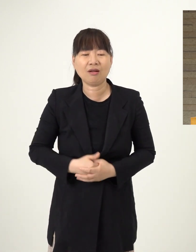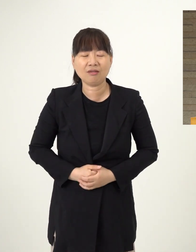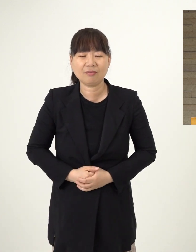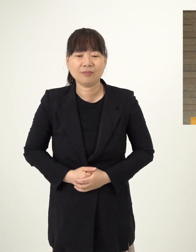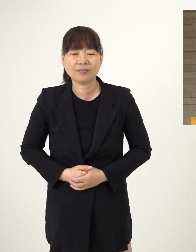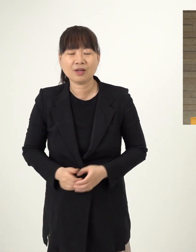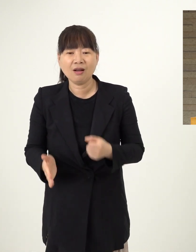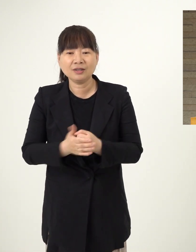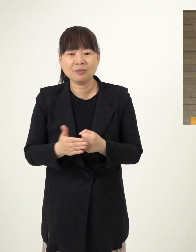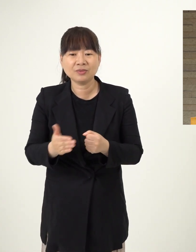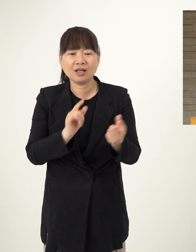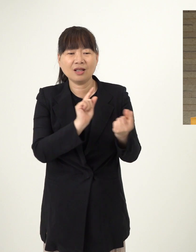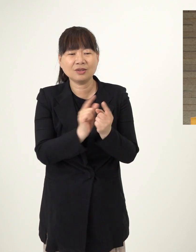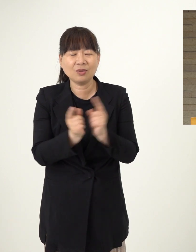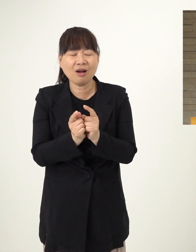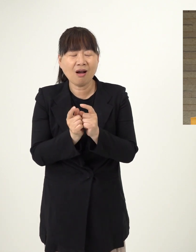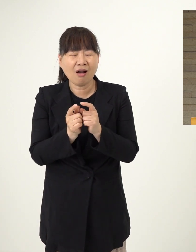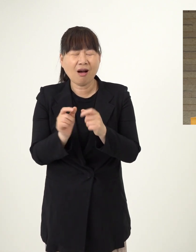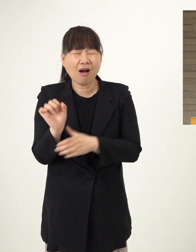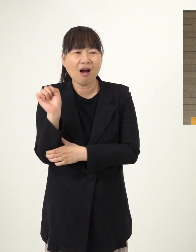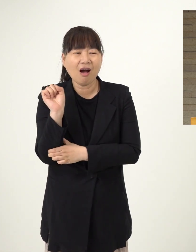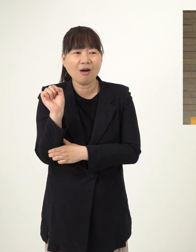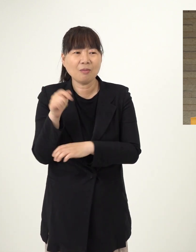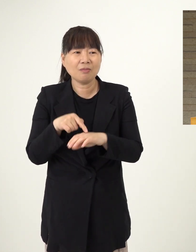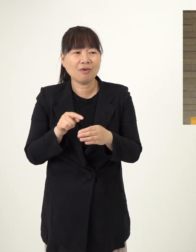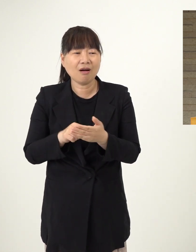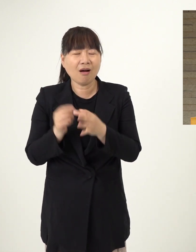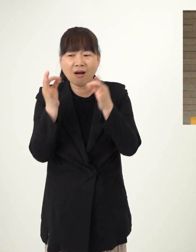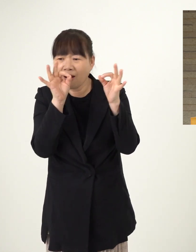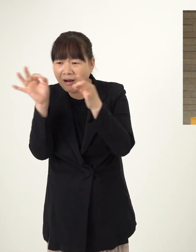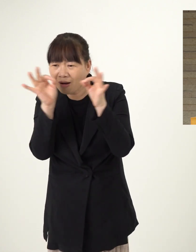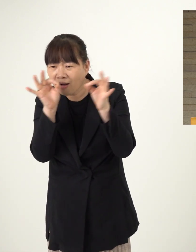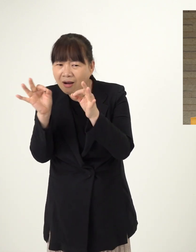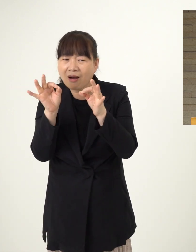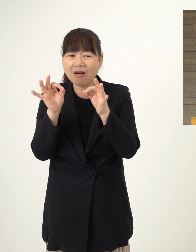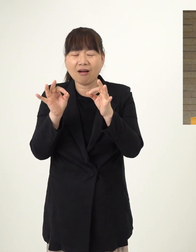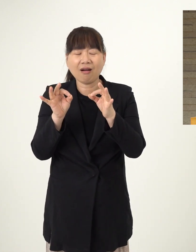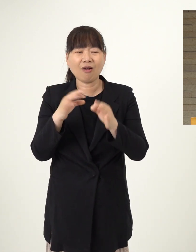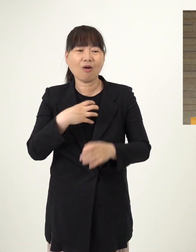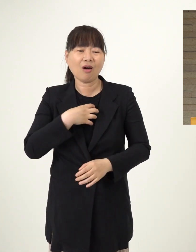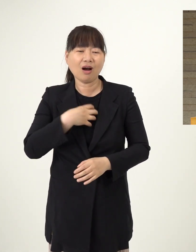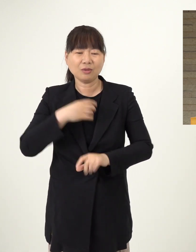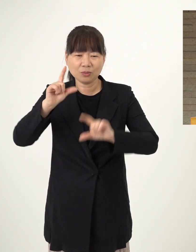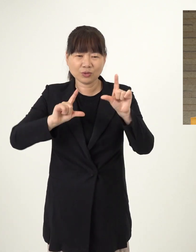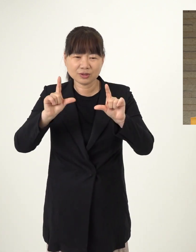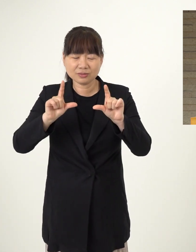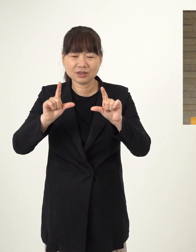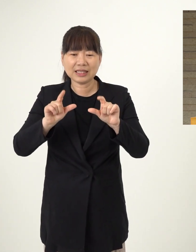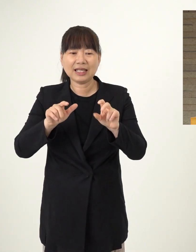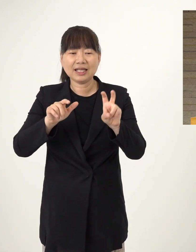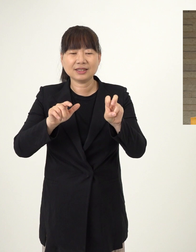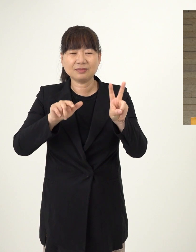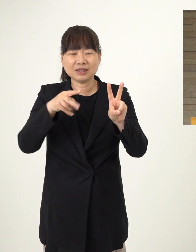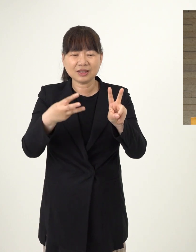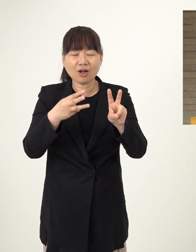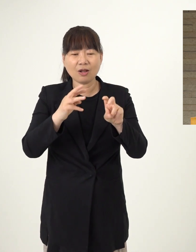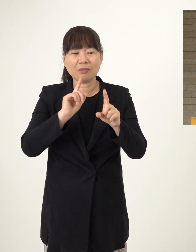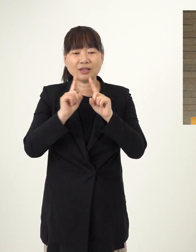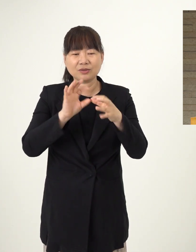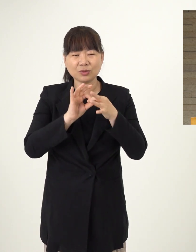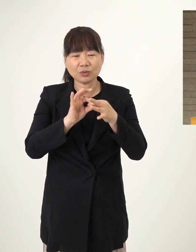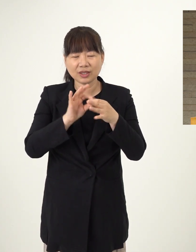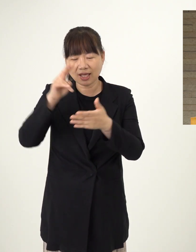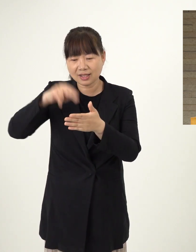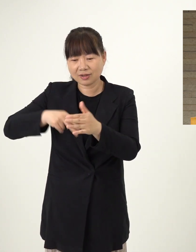제자들의 모습을 좀 볼까요? 자, 보십시다. 22절 한번 같이 읽어볼까요?